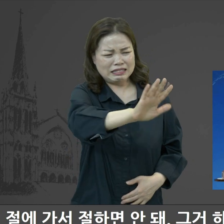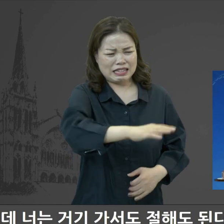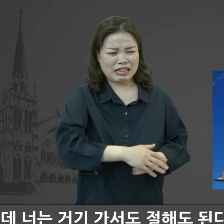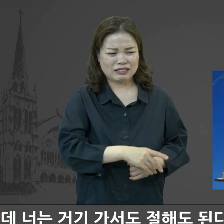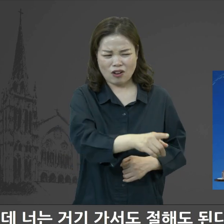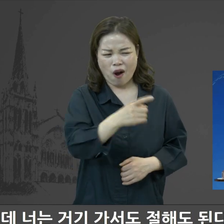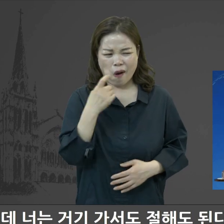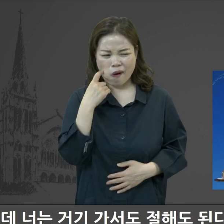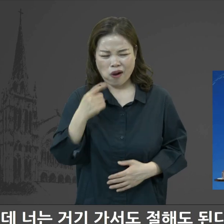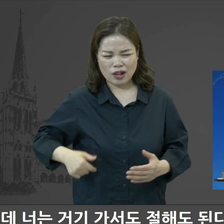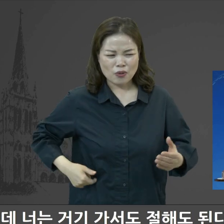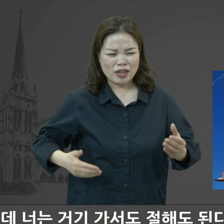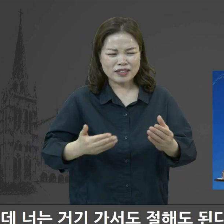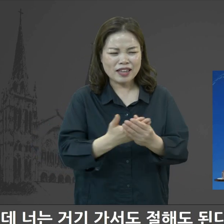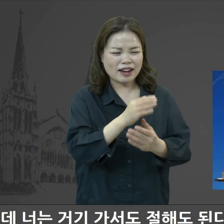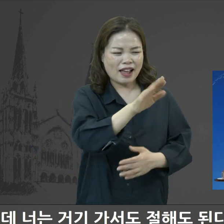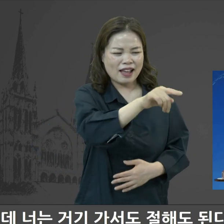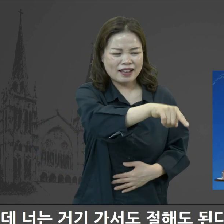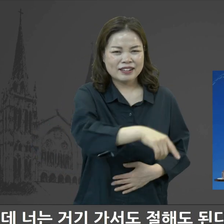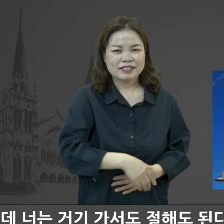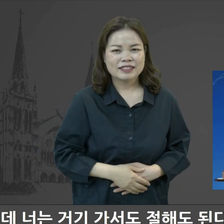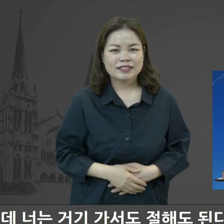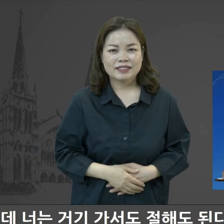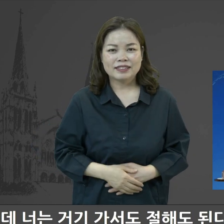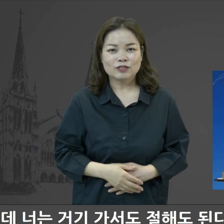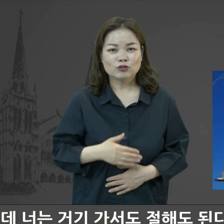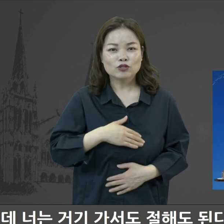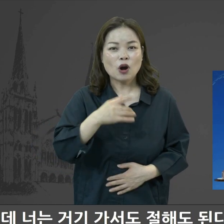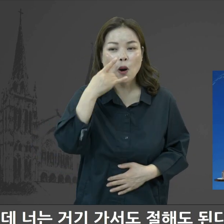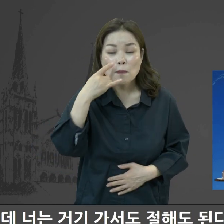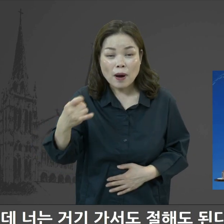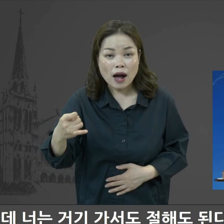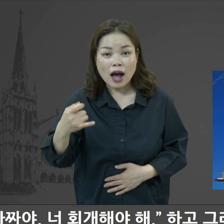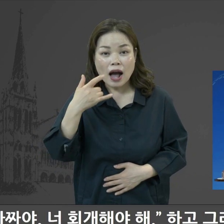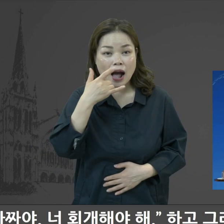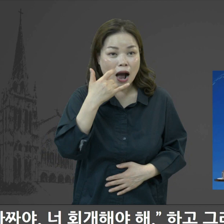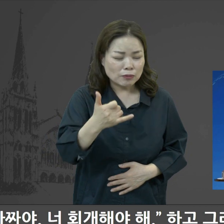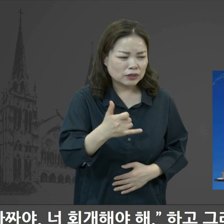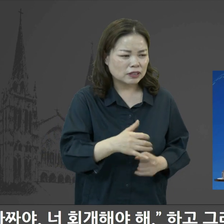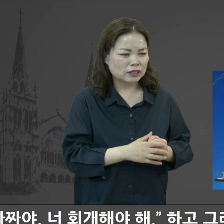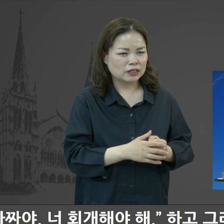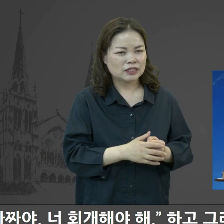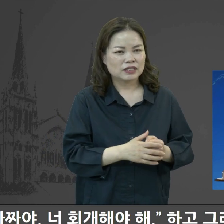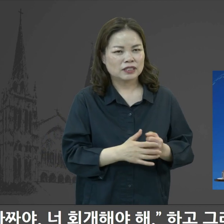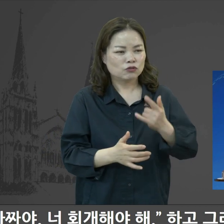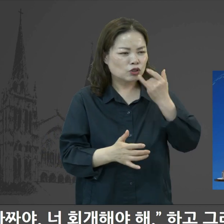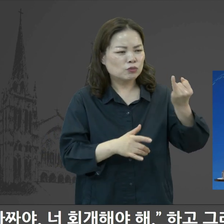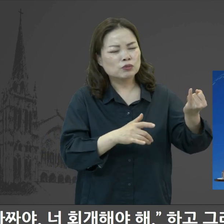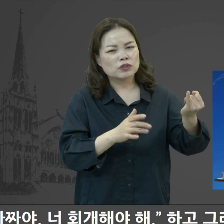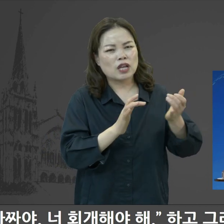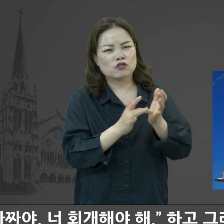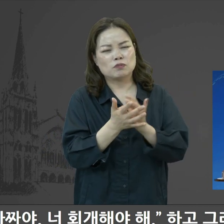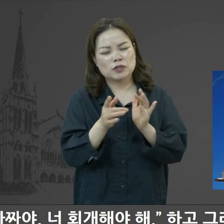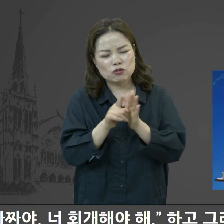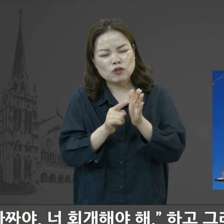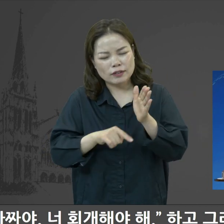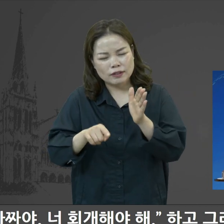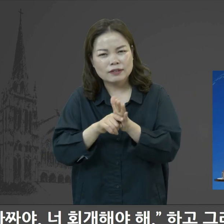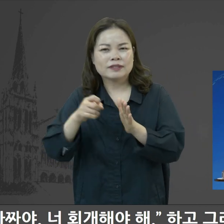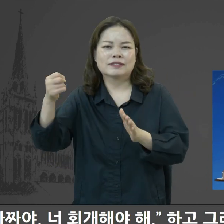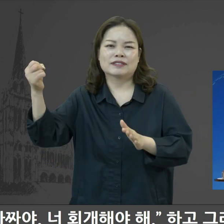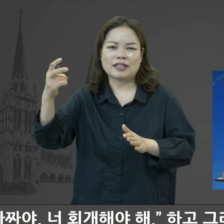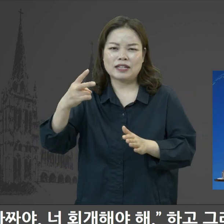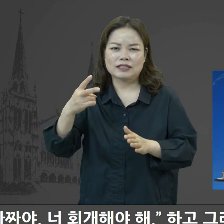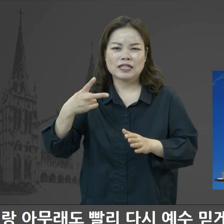너 가짜야. 너 회개해야겠다. 그러면서 우리 엄마 우리 아버지랑 아무래도 빨리 다시 예수 믿으라고 내가